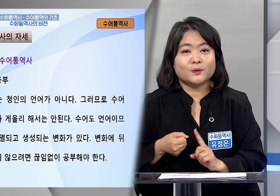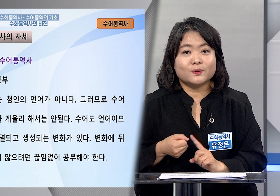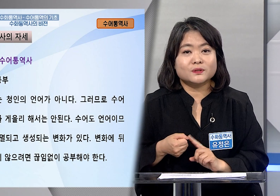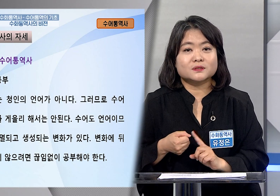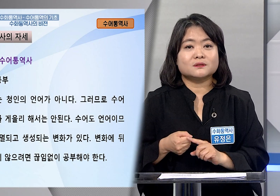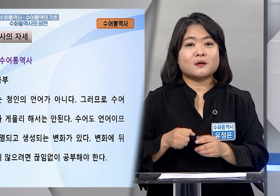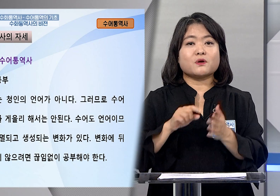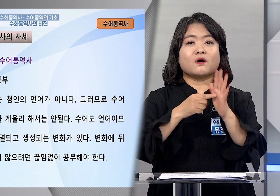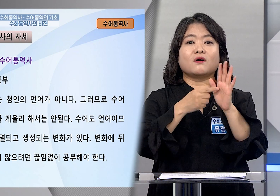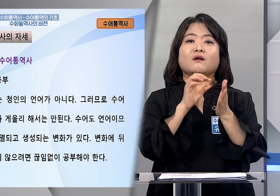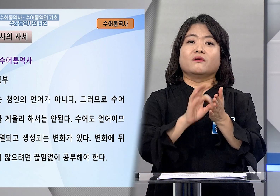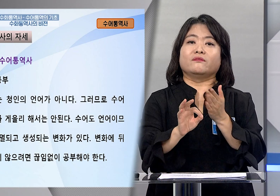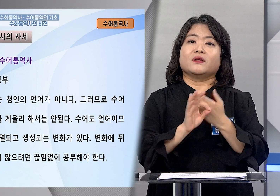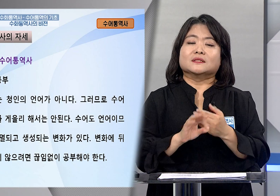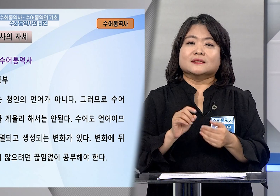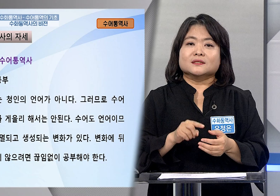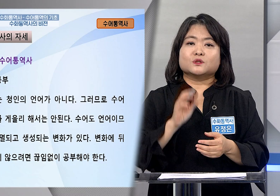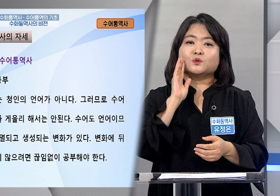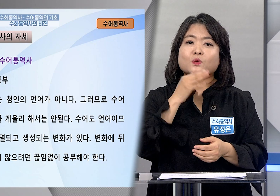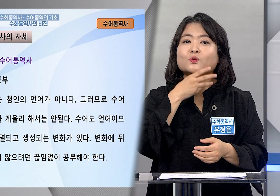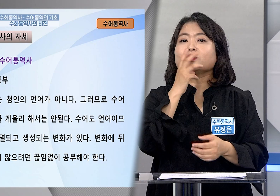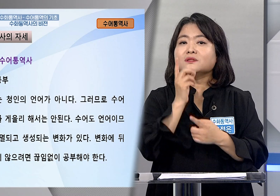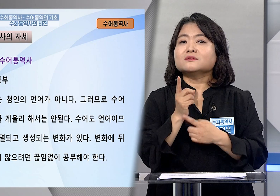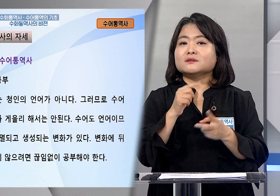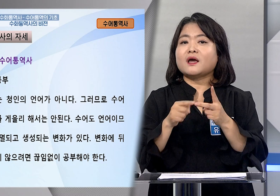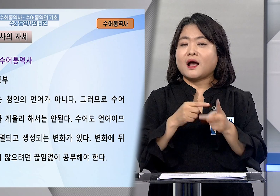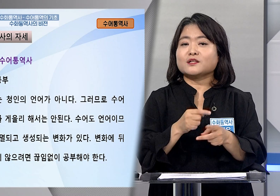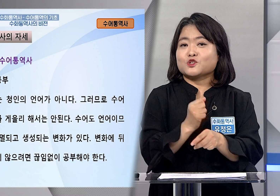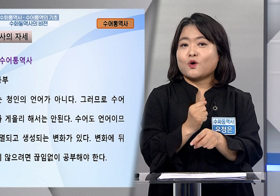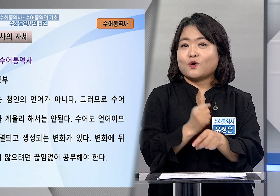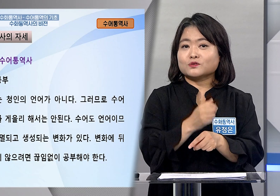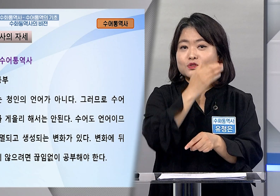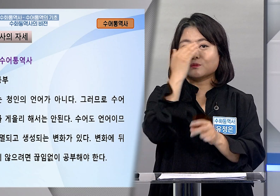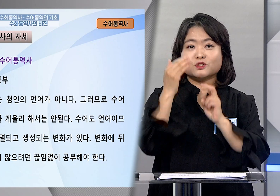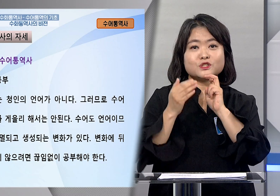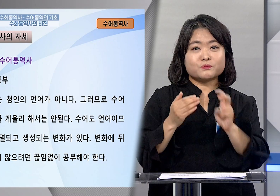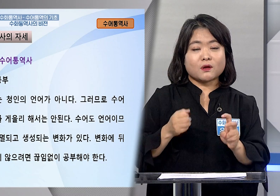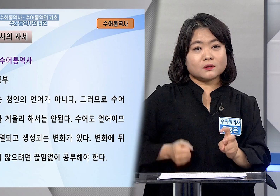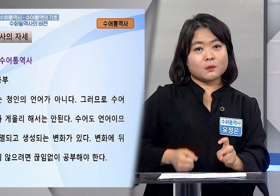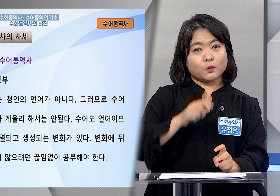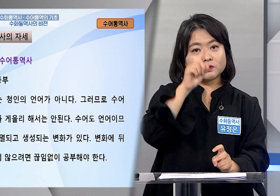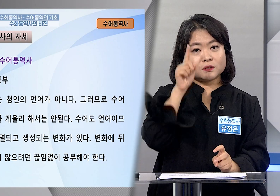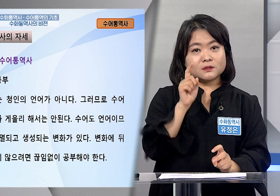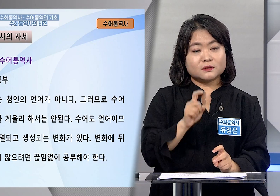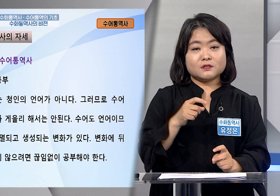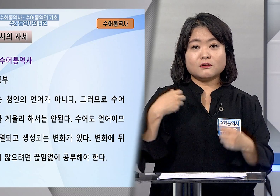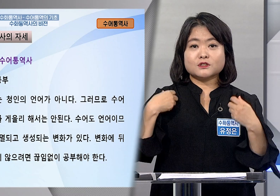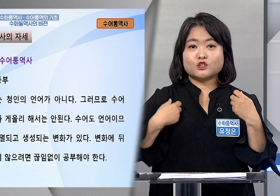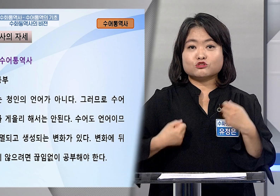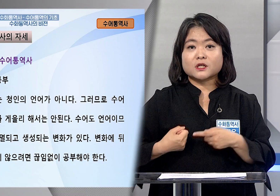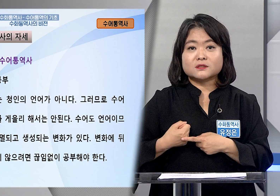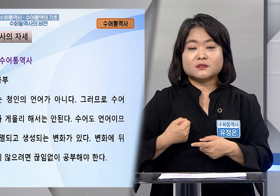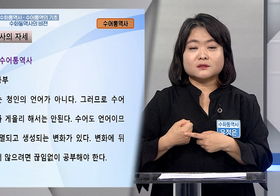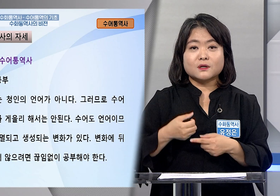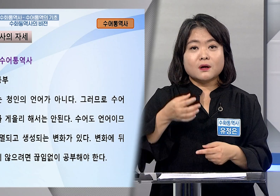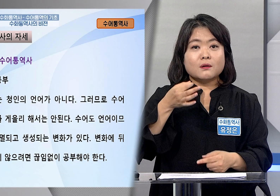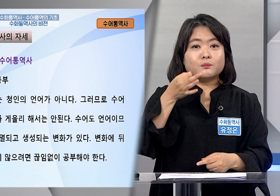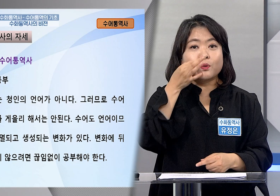표현을 쓴다면 농인들은 이해하겠죠. 근데 젊은 20대 이게 뭐지? 이런 기구 자체를 본